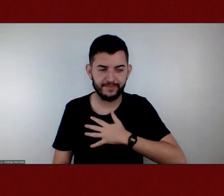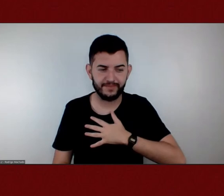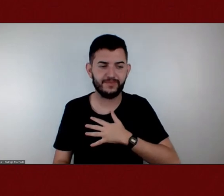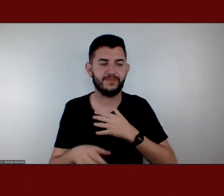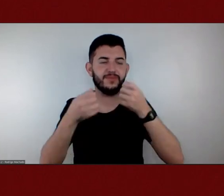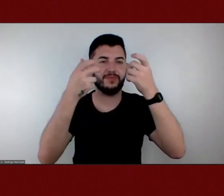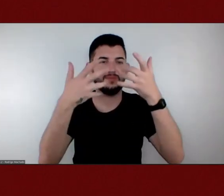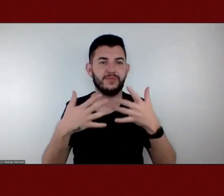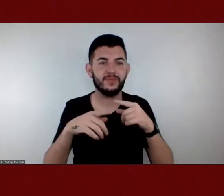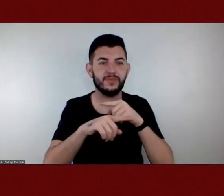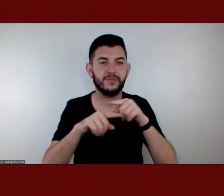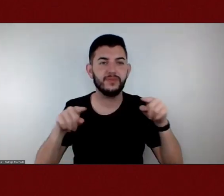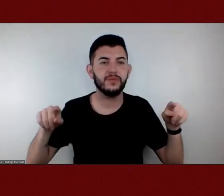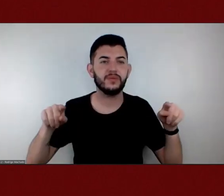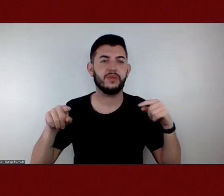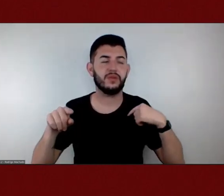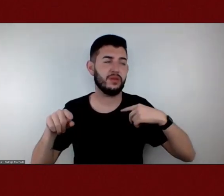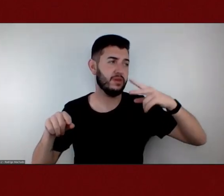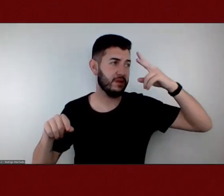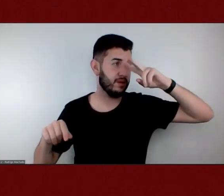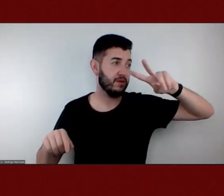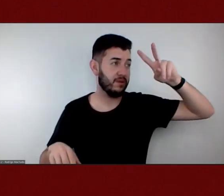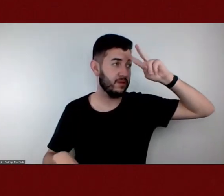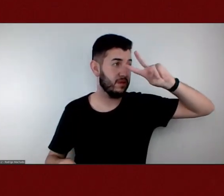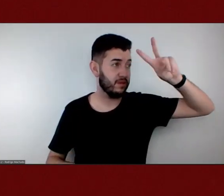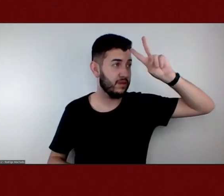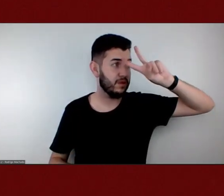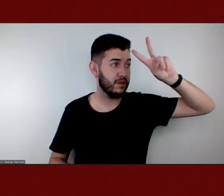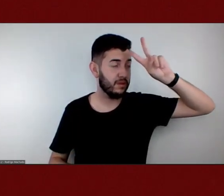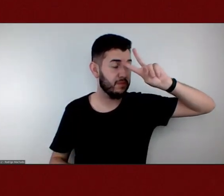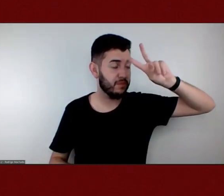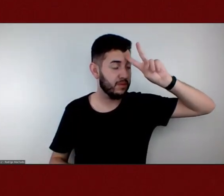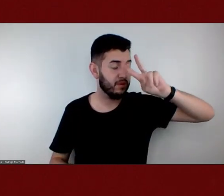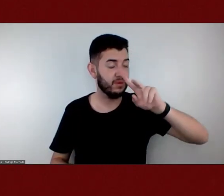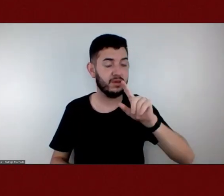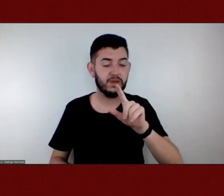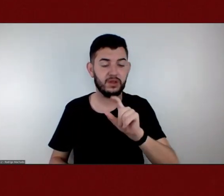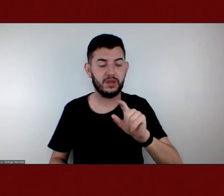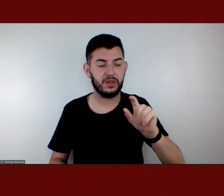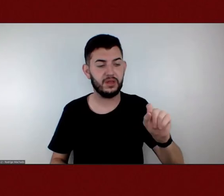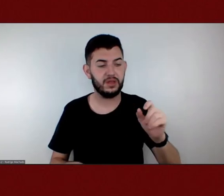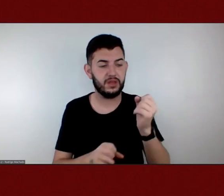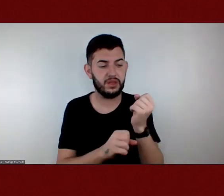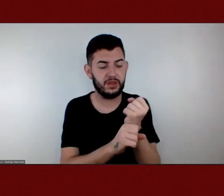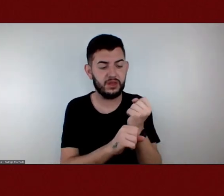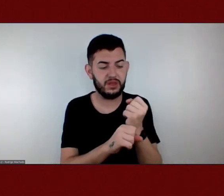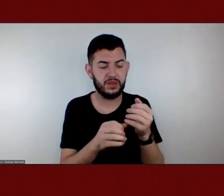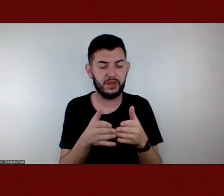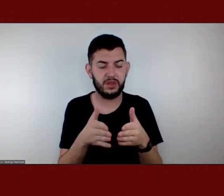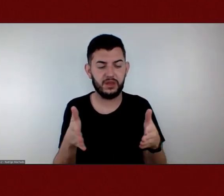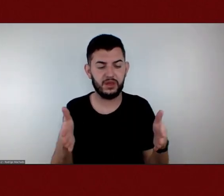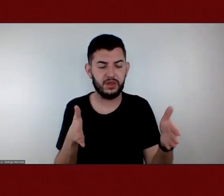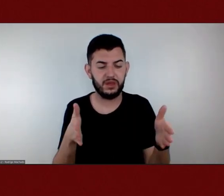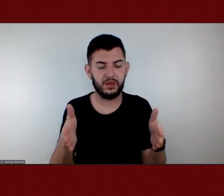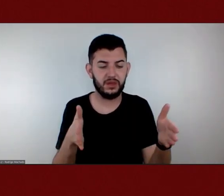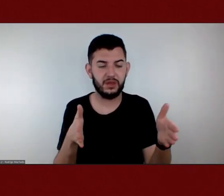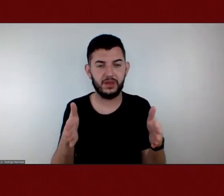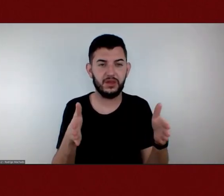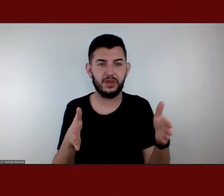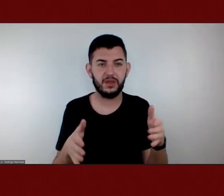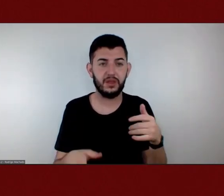o que eu me lembro é que, desses 100 anos, eu vivi mais de meio século